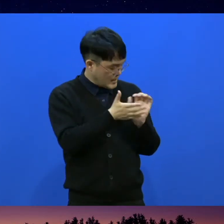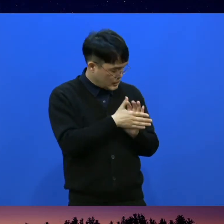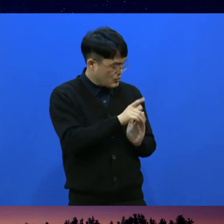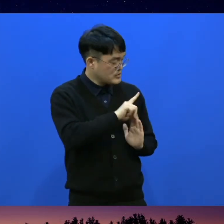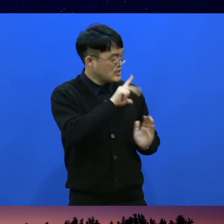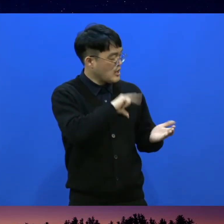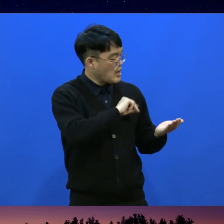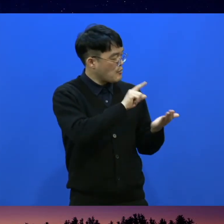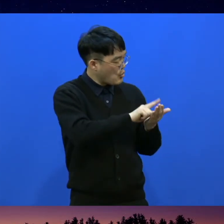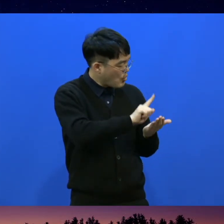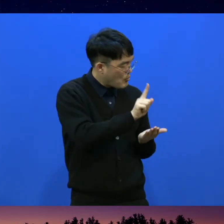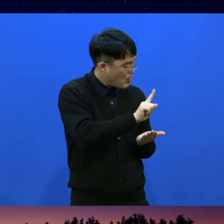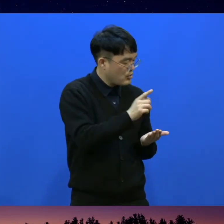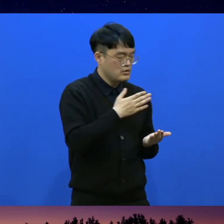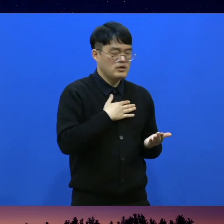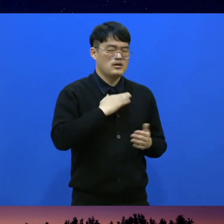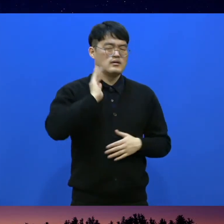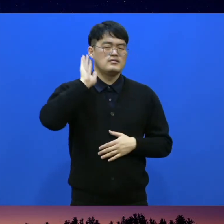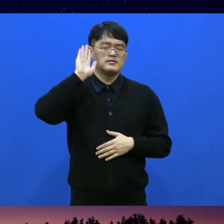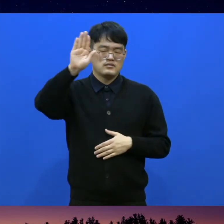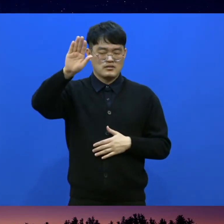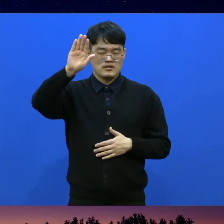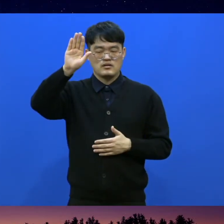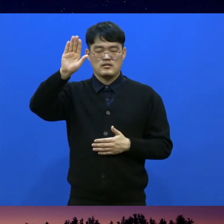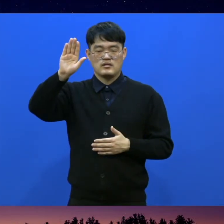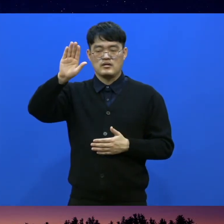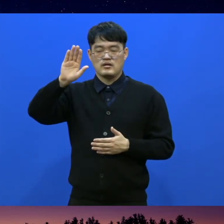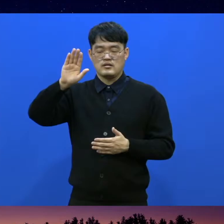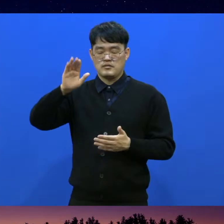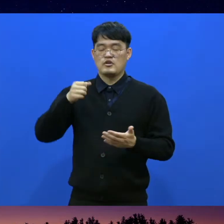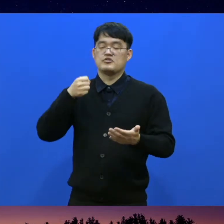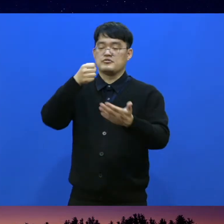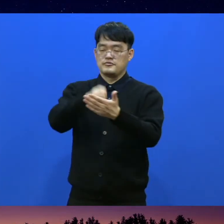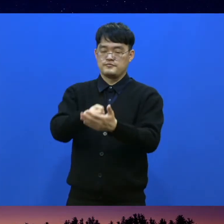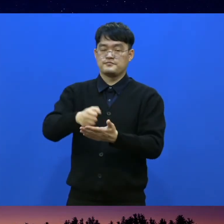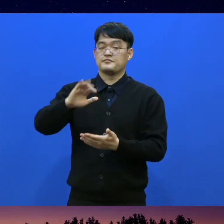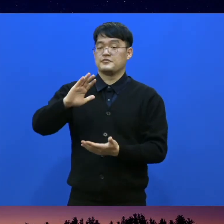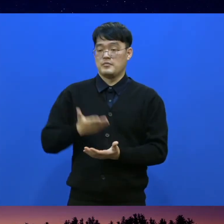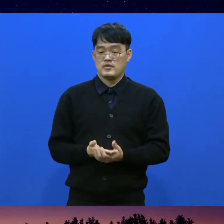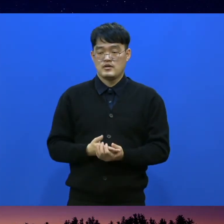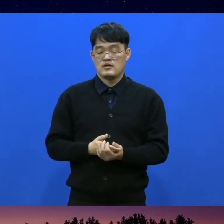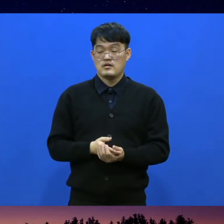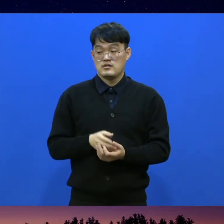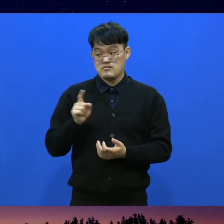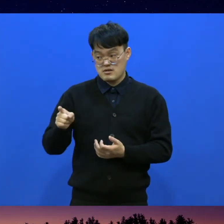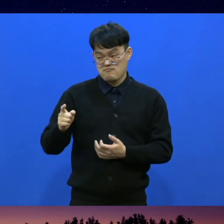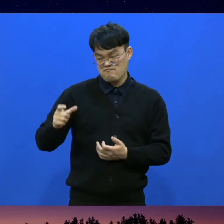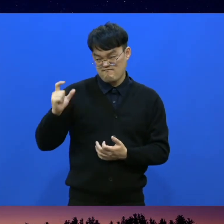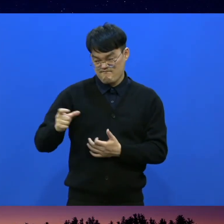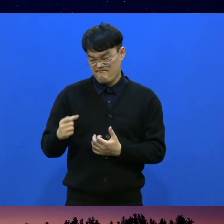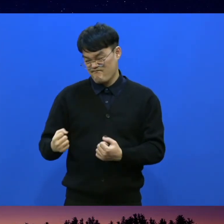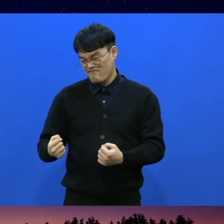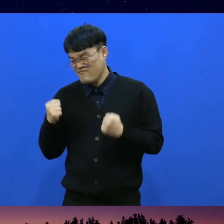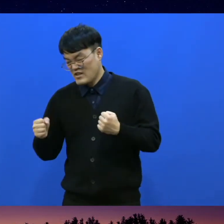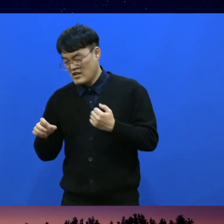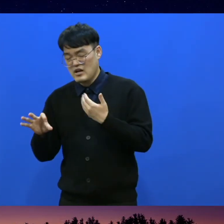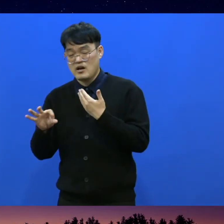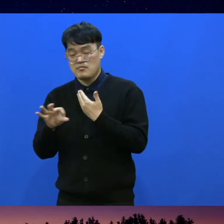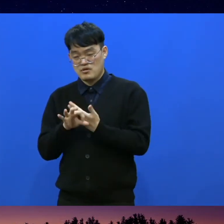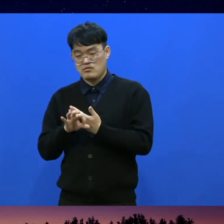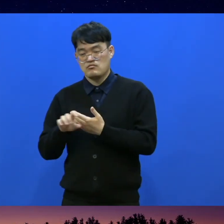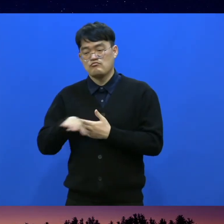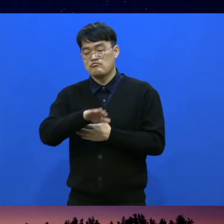기도 제목이 내 인생의 미래를 결정합니다. 그게 강력하면 강력할수록 물러서지 않는 기도의